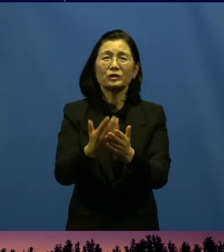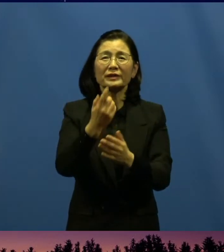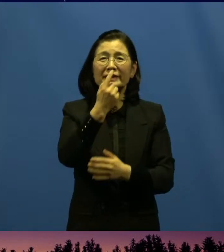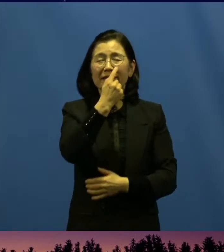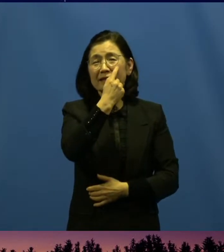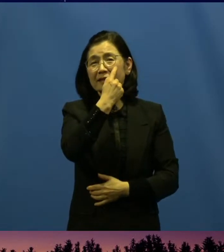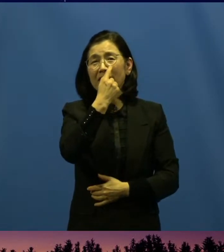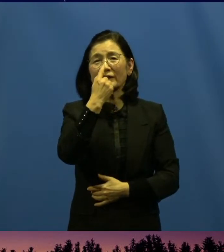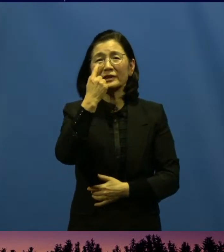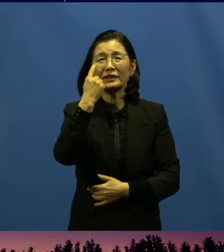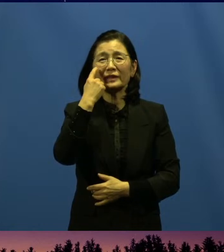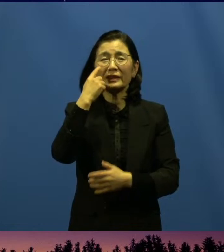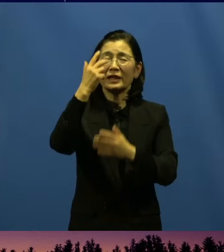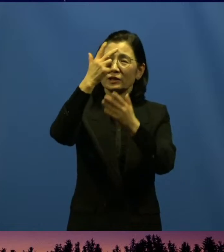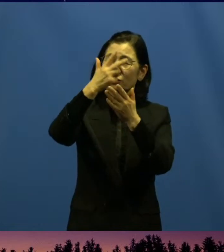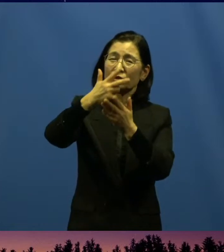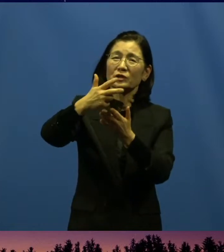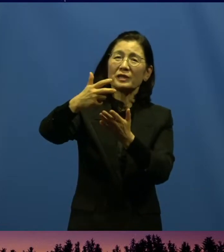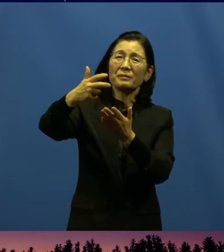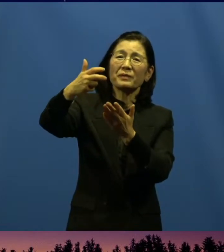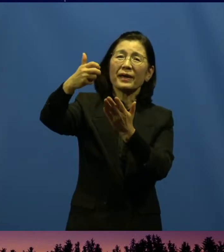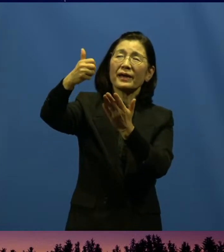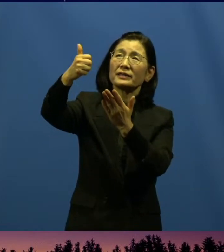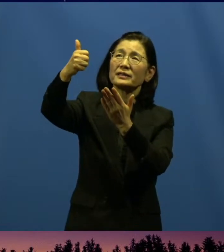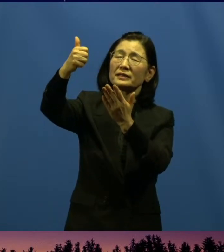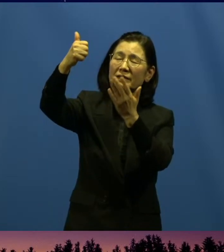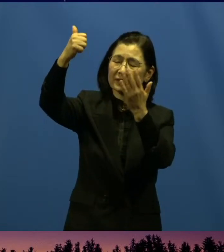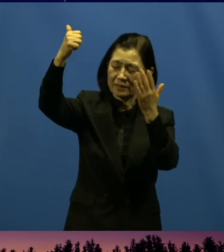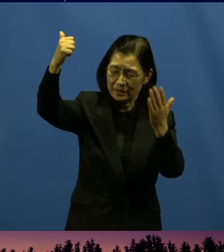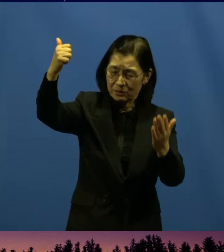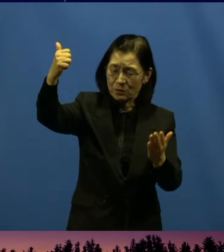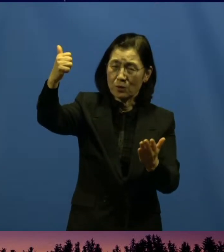모든 시선을 주님께